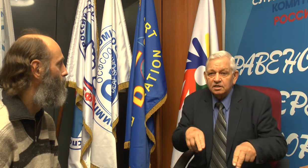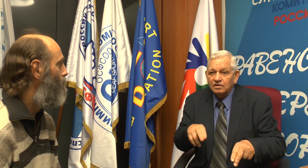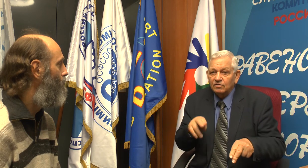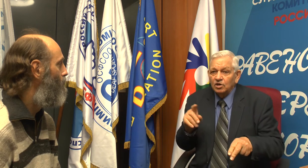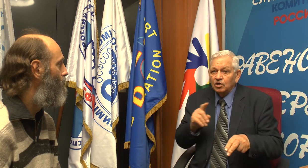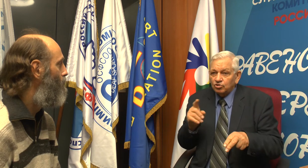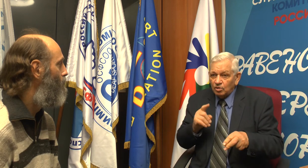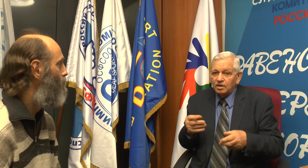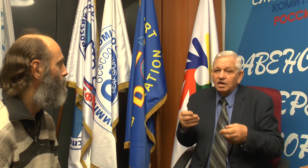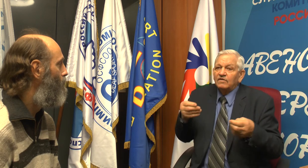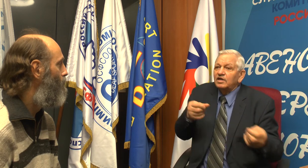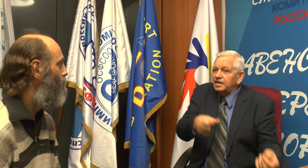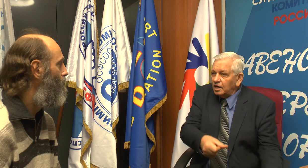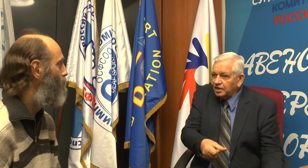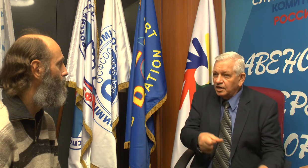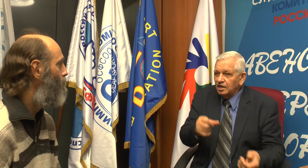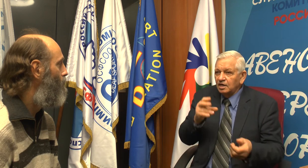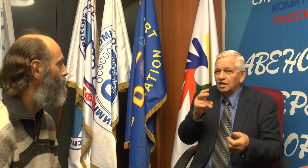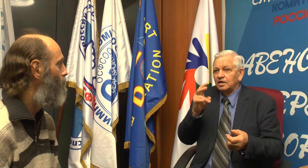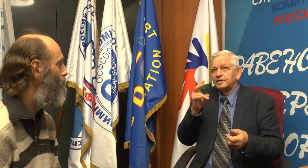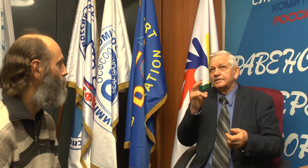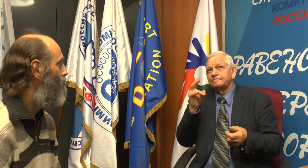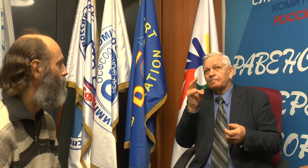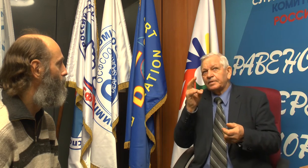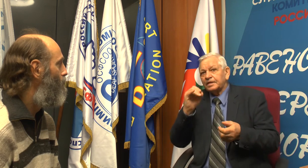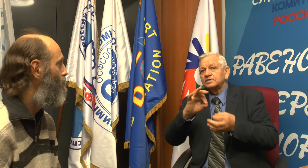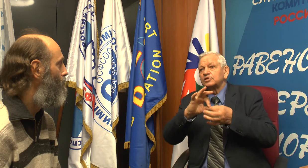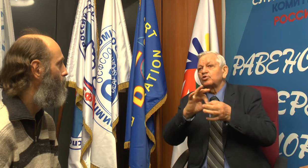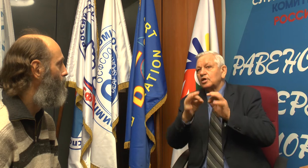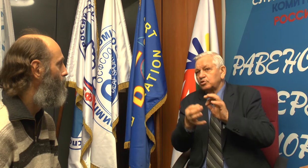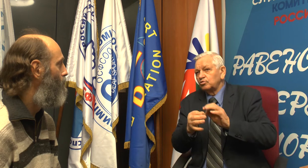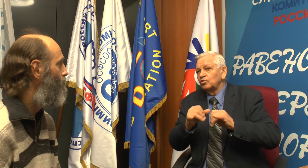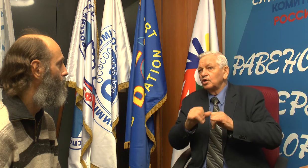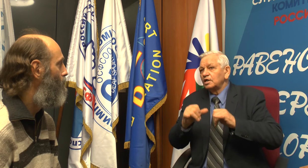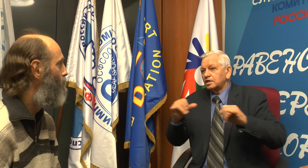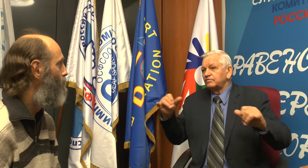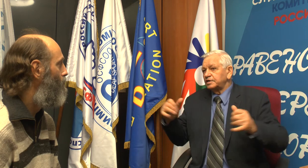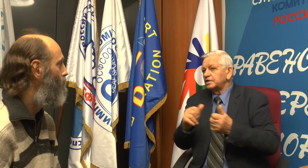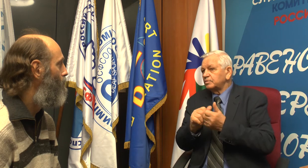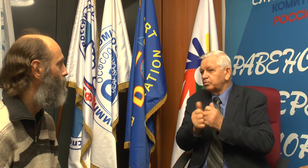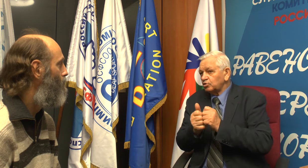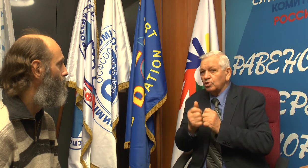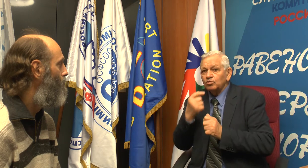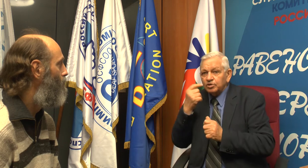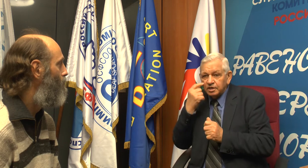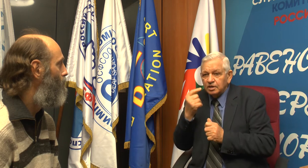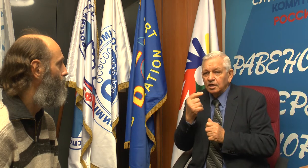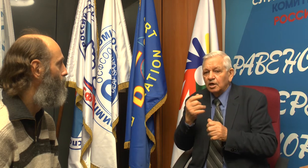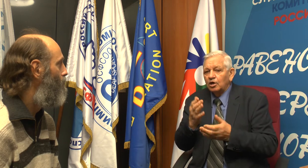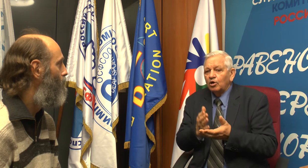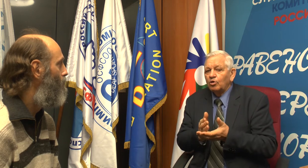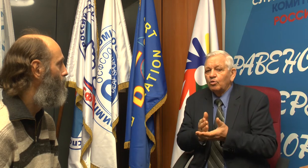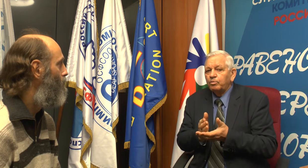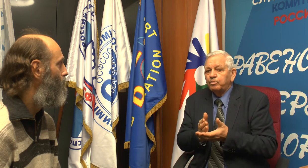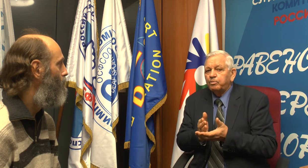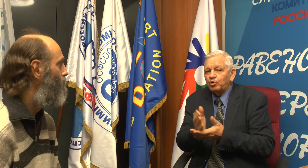специалистов, чтобы влиять на ситуацию развития спорта глухих